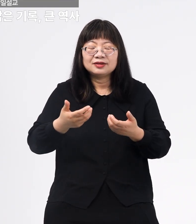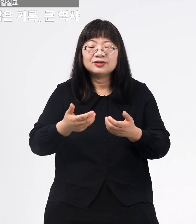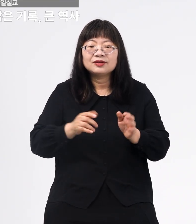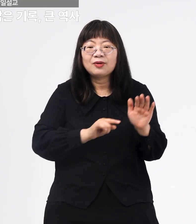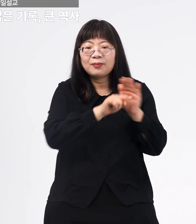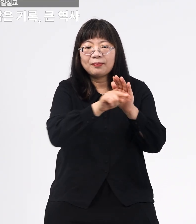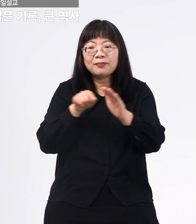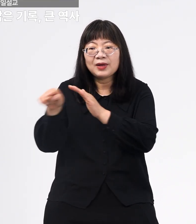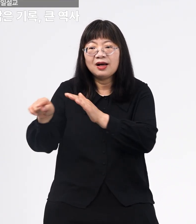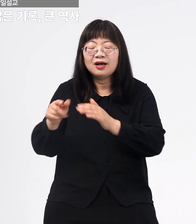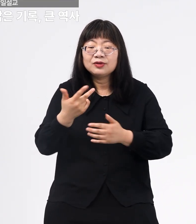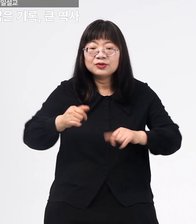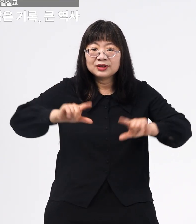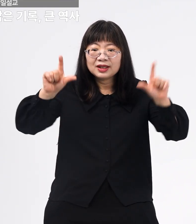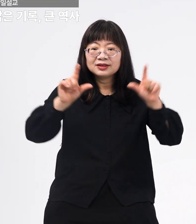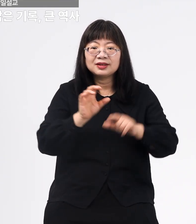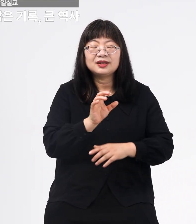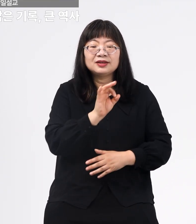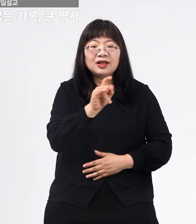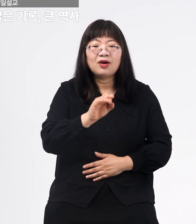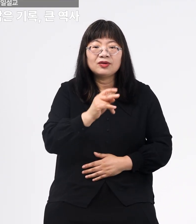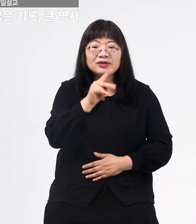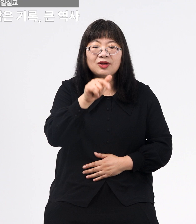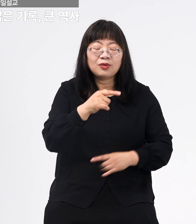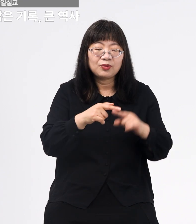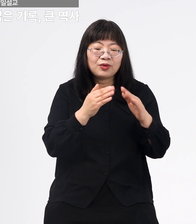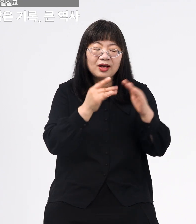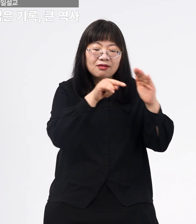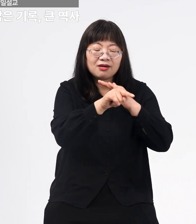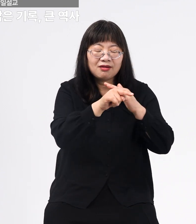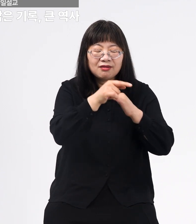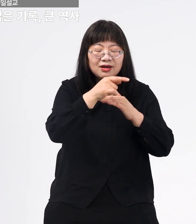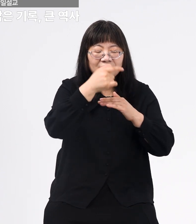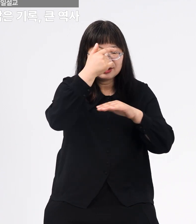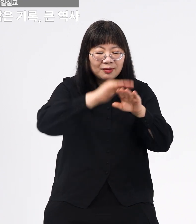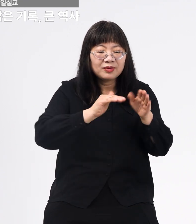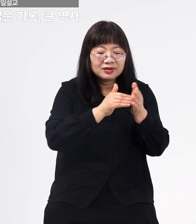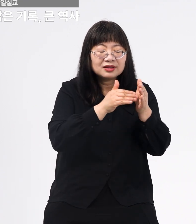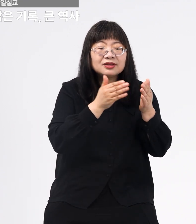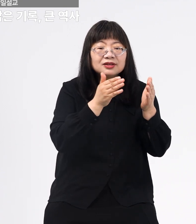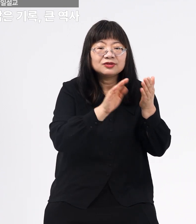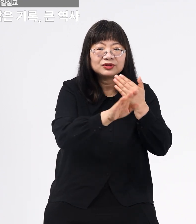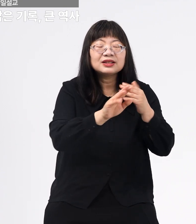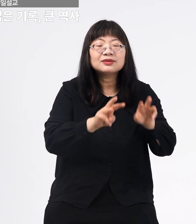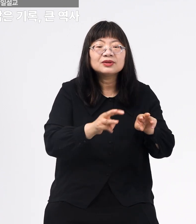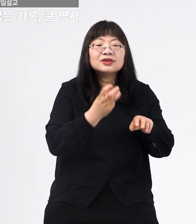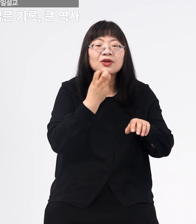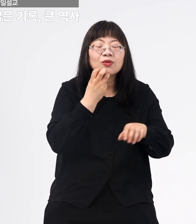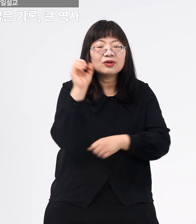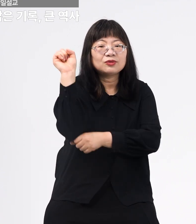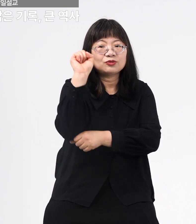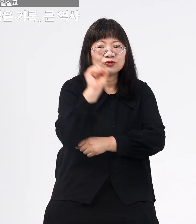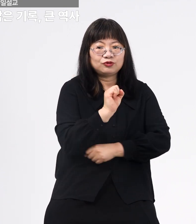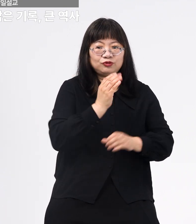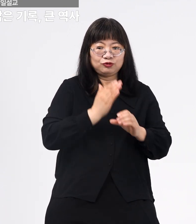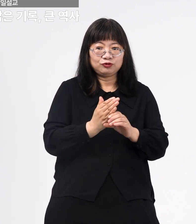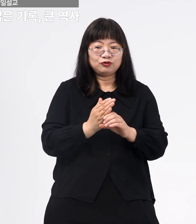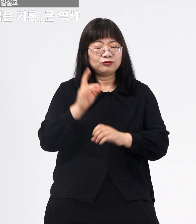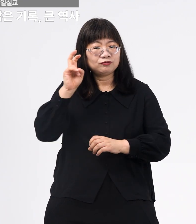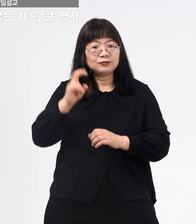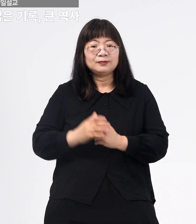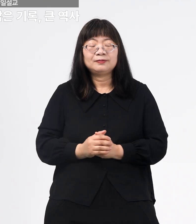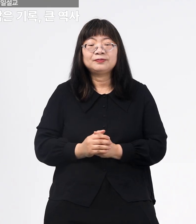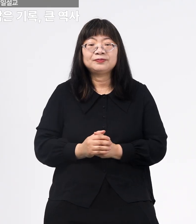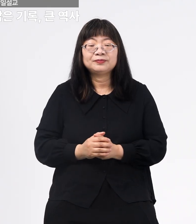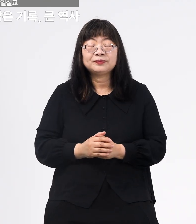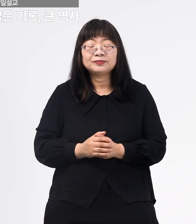어차피 영계교회에 가서 다 예배를 지금 드립니다. 그리고 이제 올라오는 중일 거예요. 그 이분들이 이